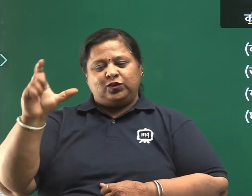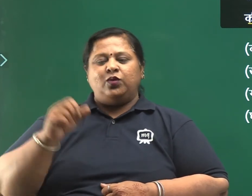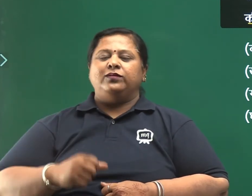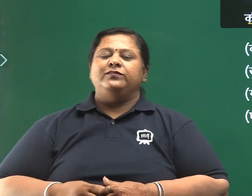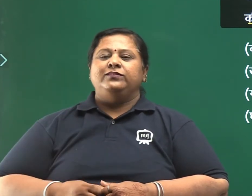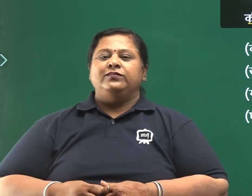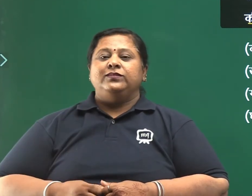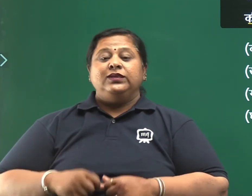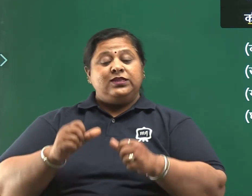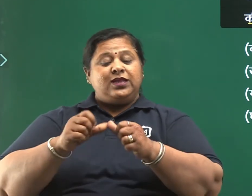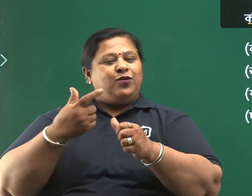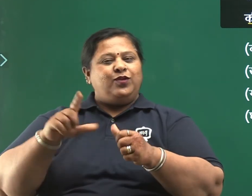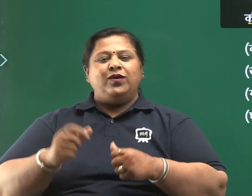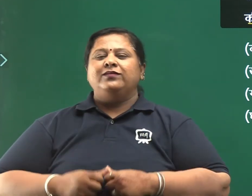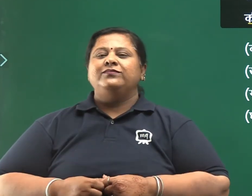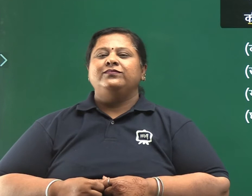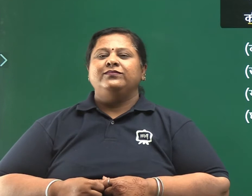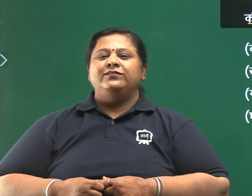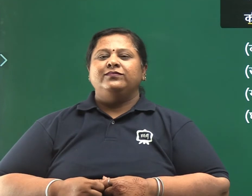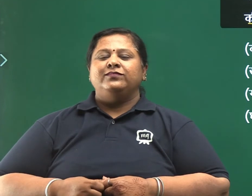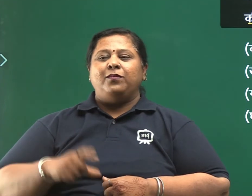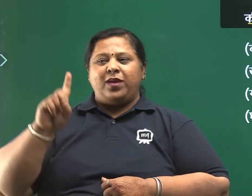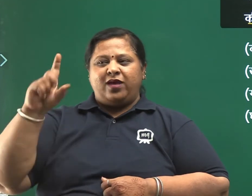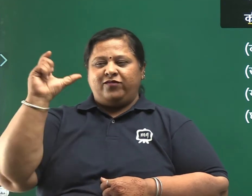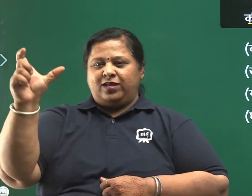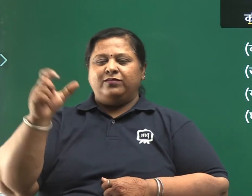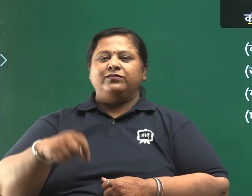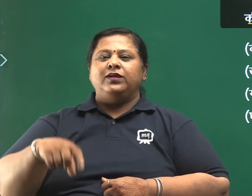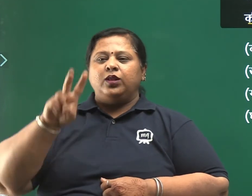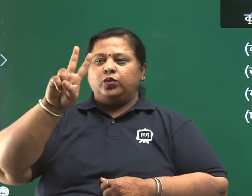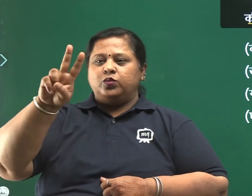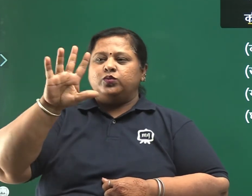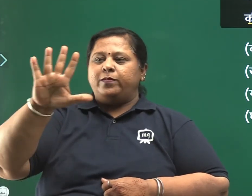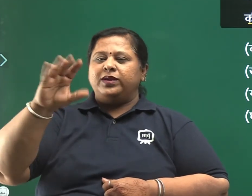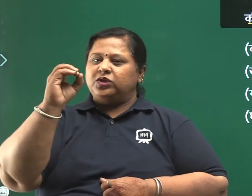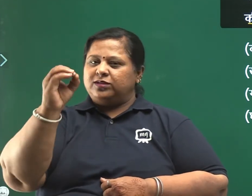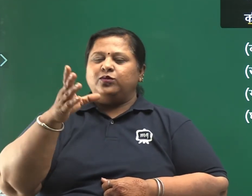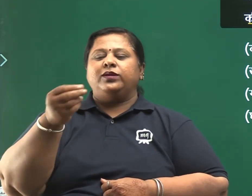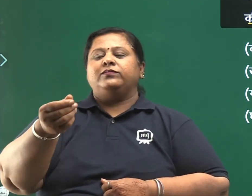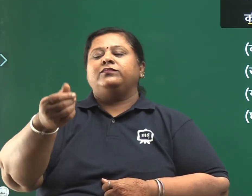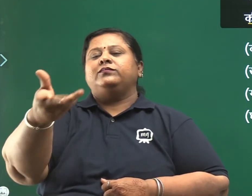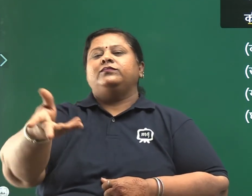100। तो हमारा सही उत्तर होगा पहला विकल्प 250।